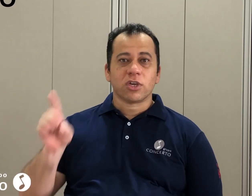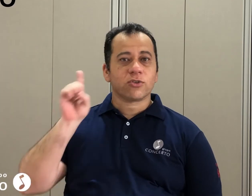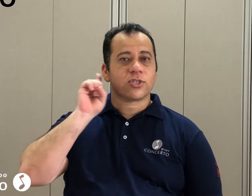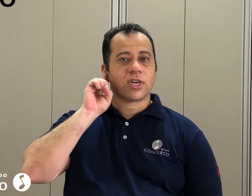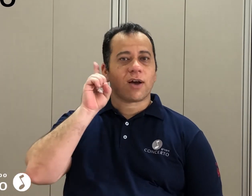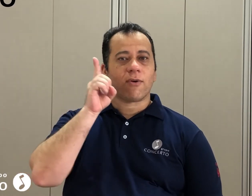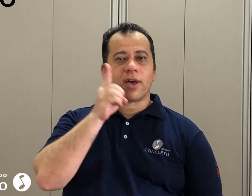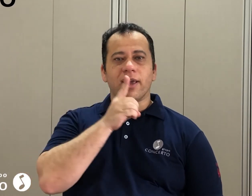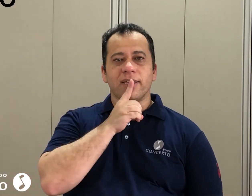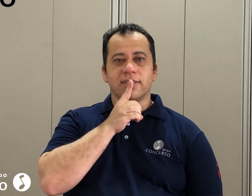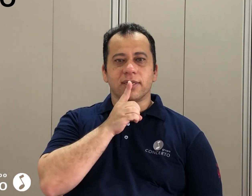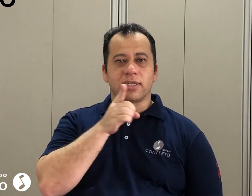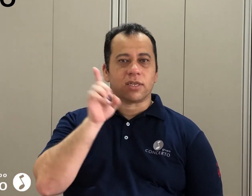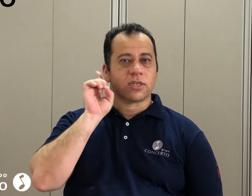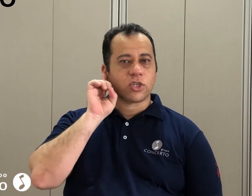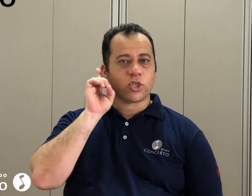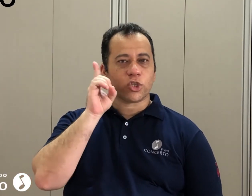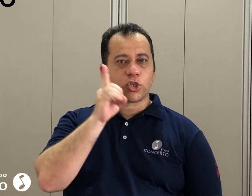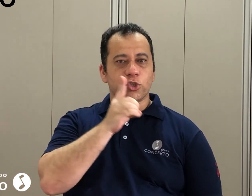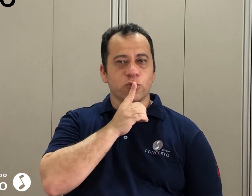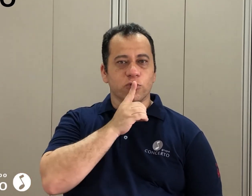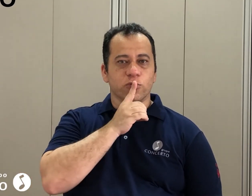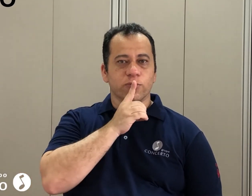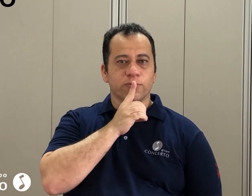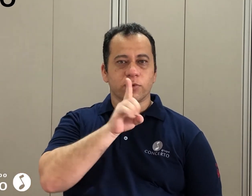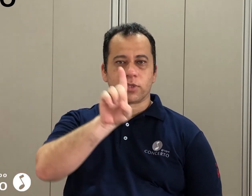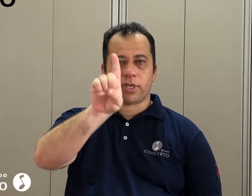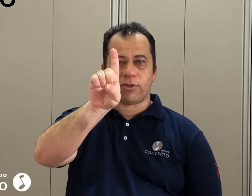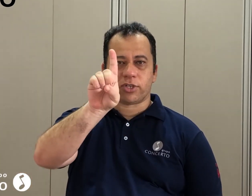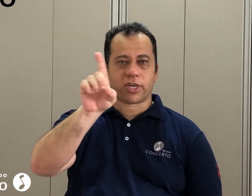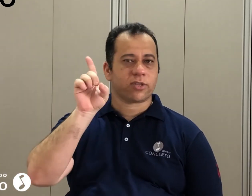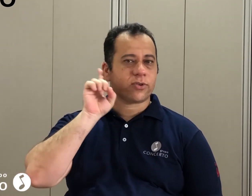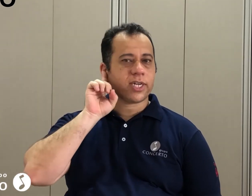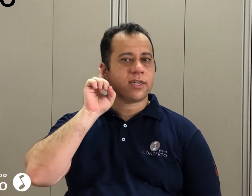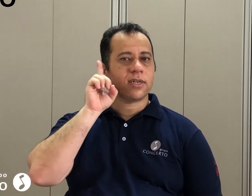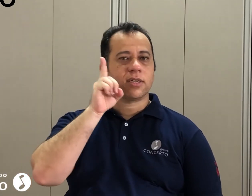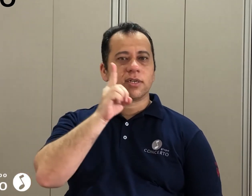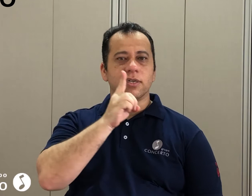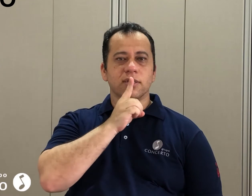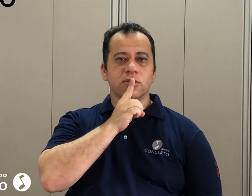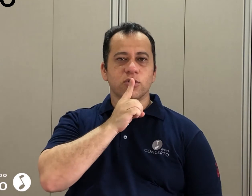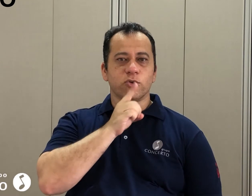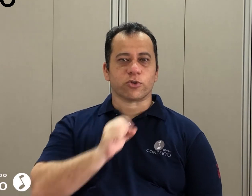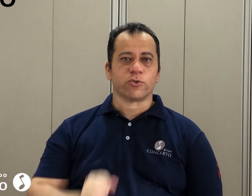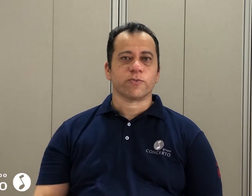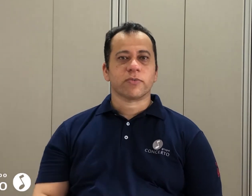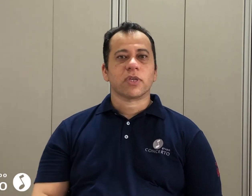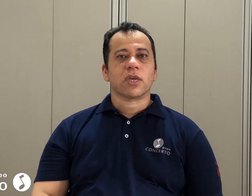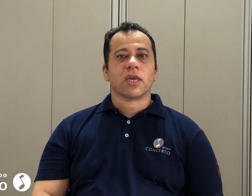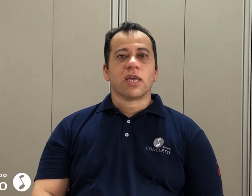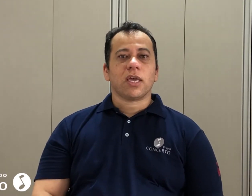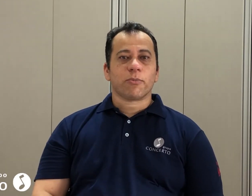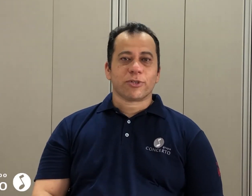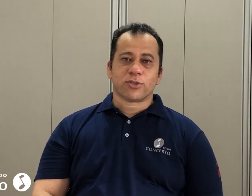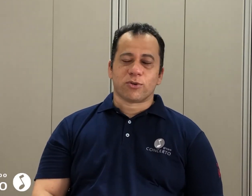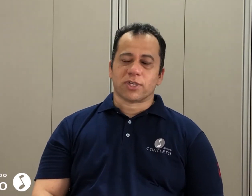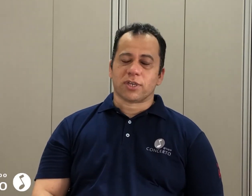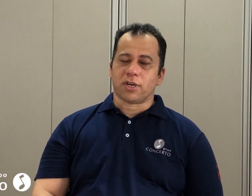o sinal é esse aqui. Surdo. Dedo indicador. Surdo. E a pessoa que não